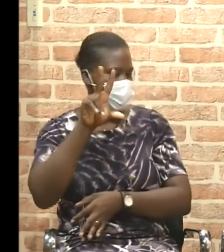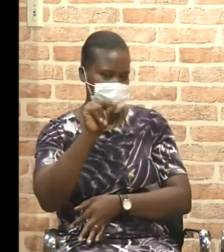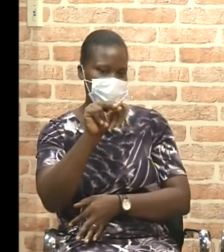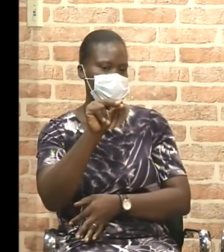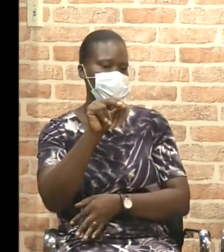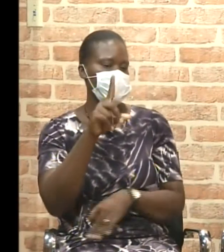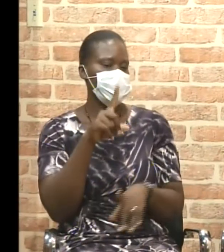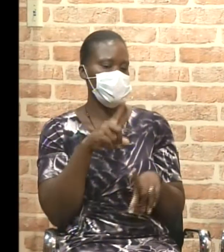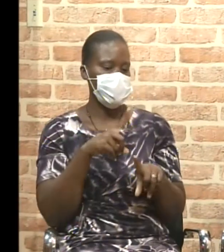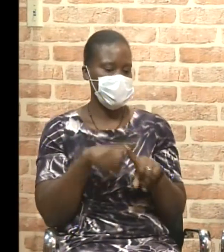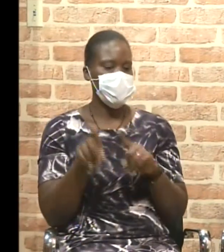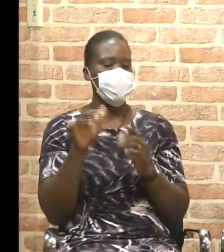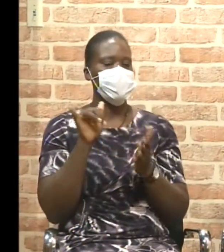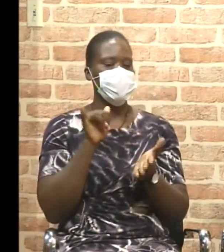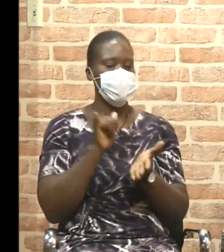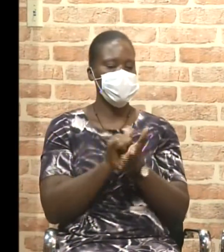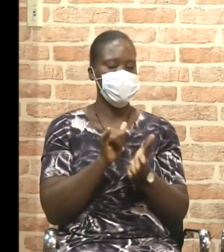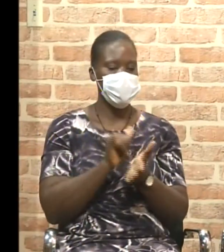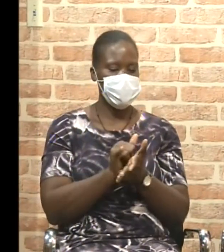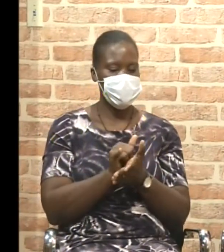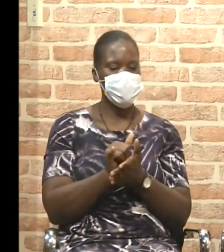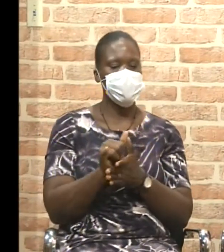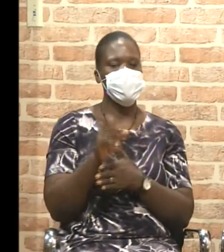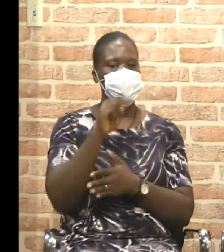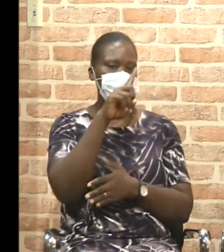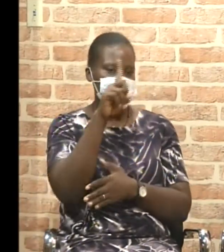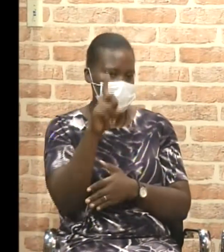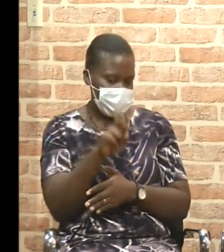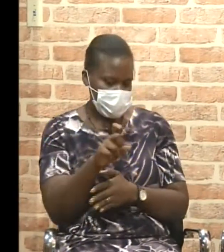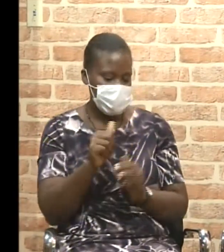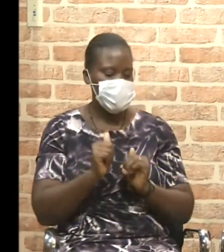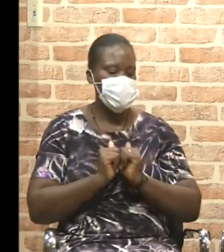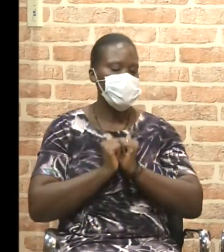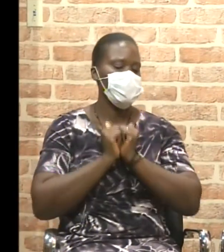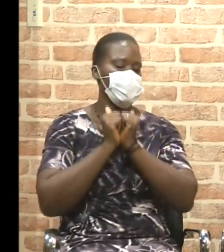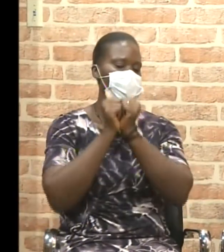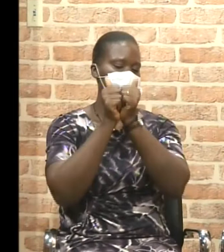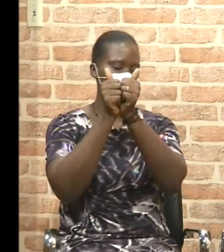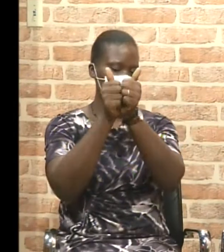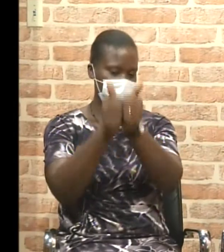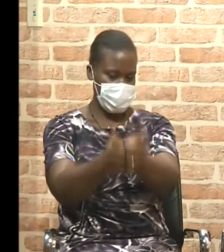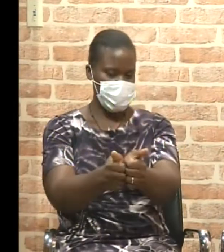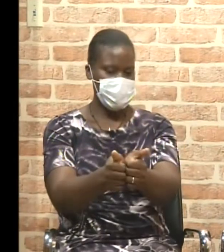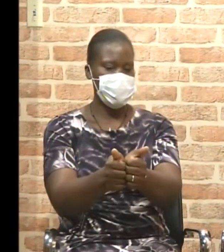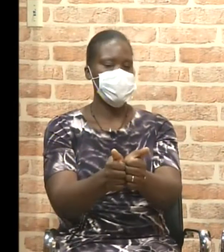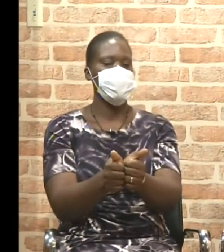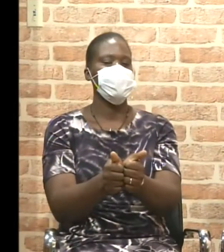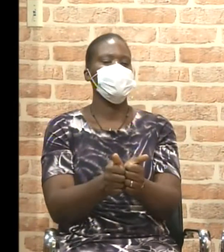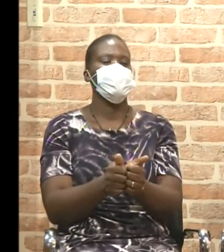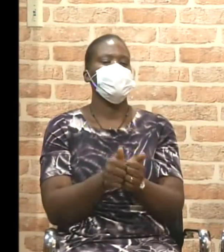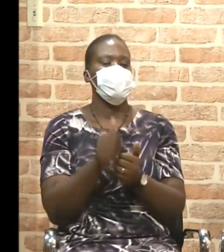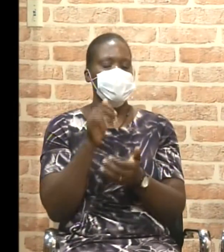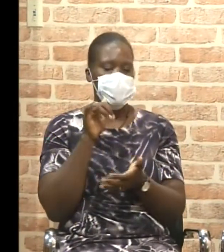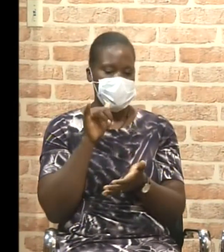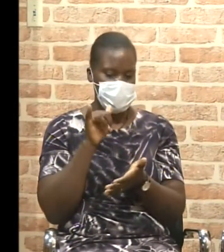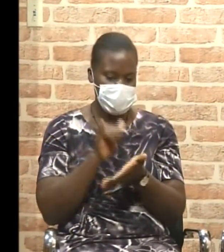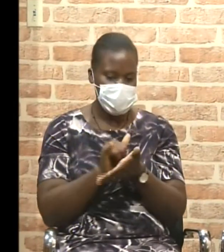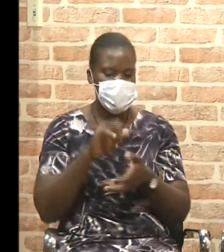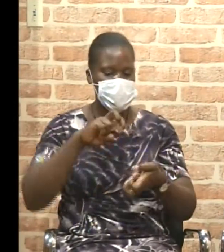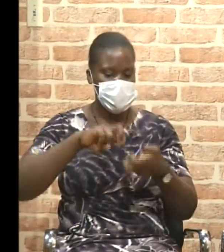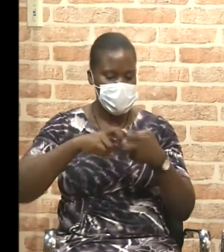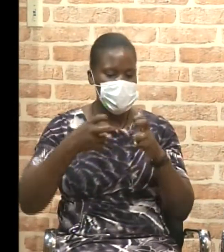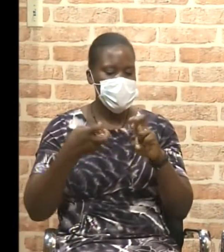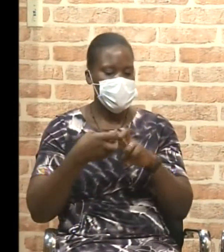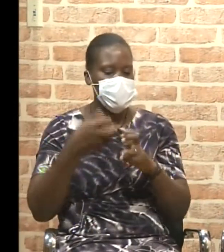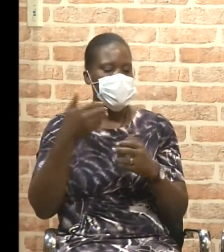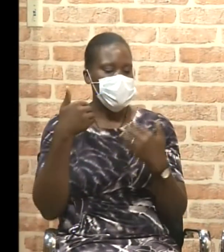avec les questions juridiques. Le samoun nan li même la capable accompagner donc justement orienter moun nan selon difficulté selon problème que le